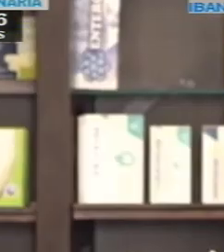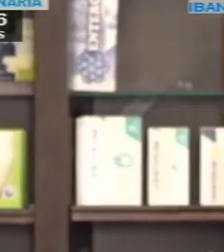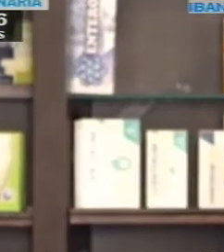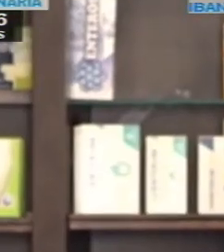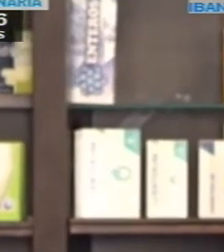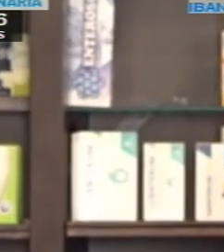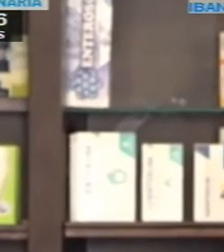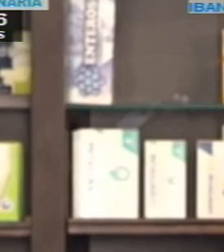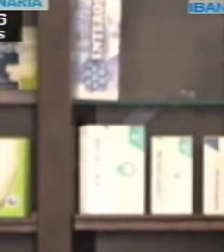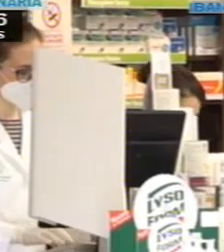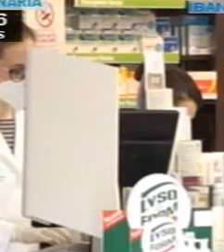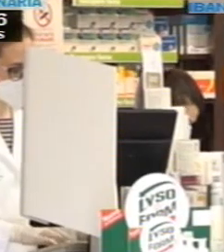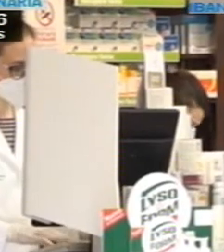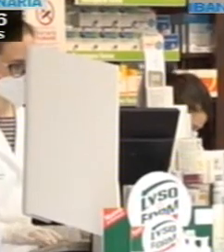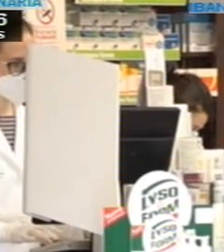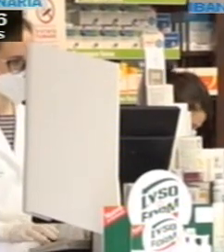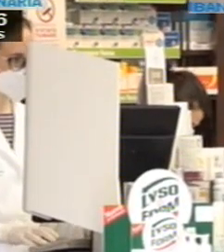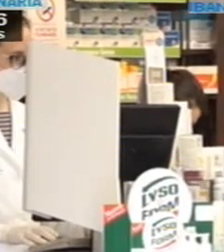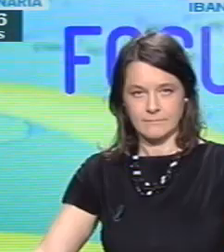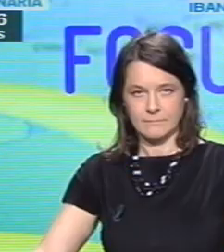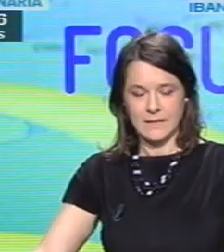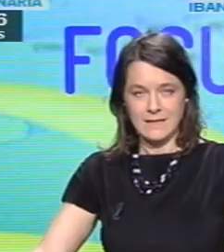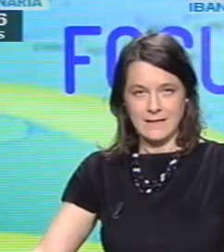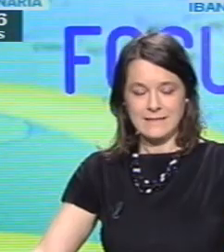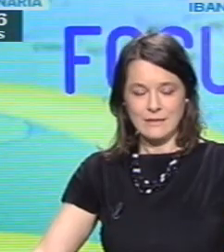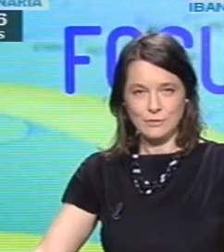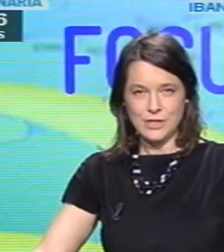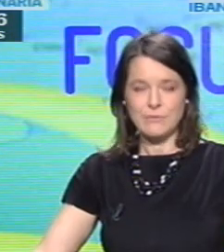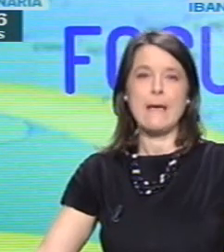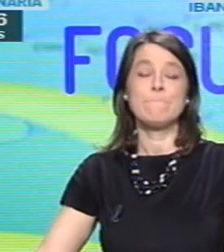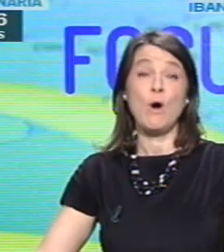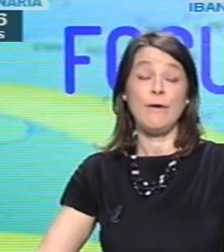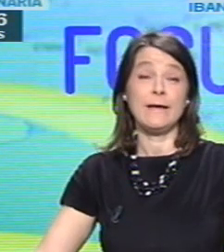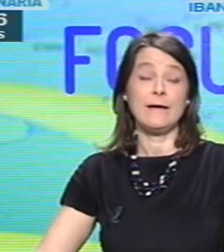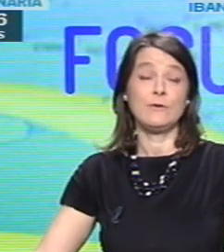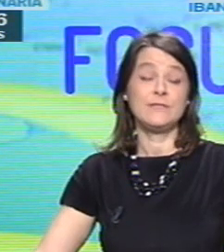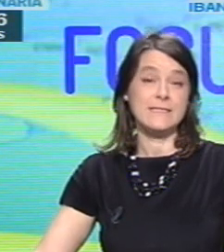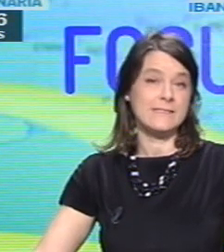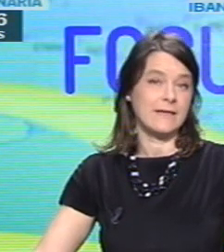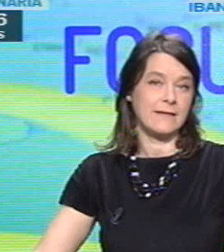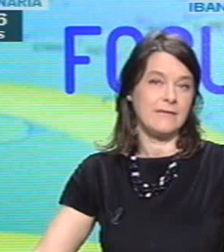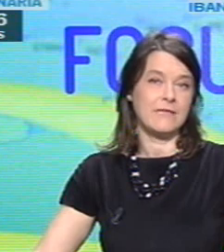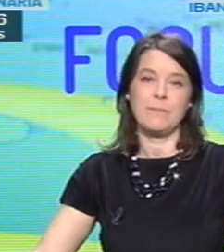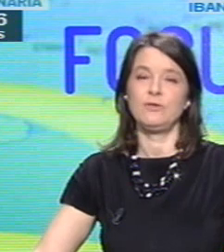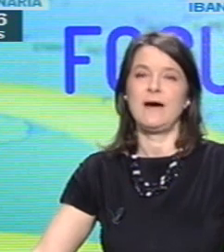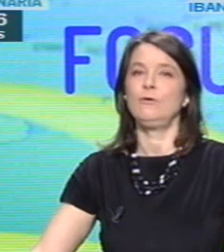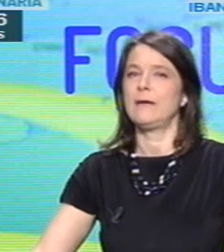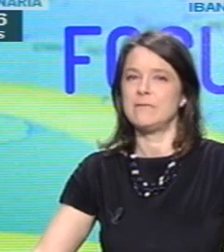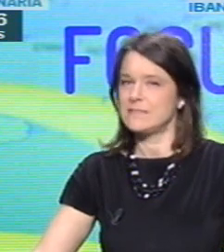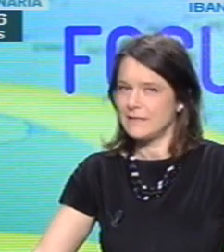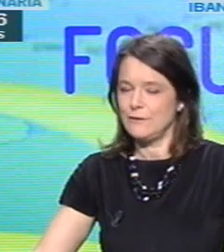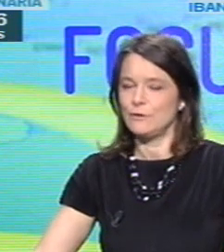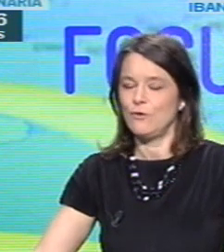sistema immunitario e quindi è bene integrarla. Intanto c'è una buona notizia che arriva dal Padovano,